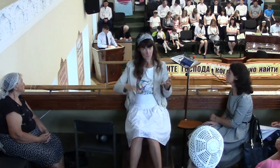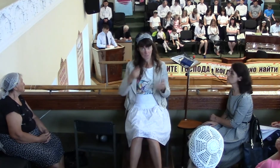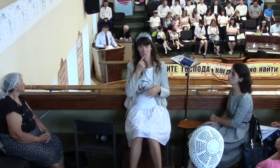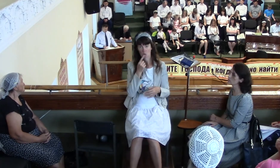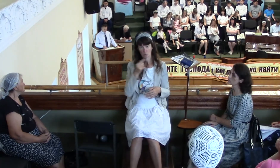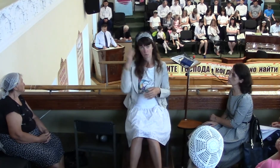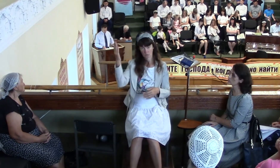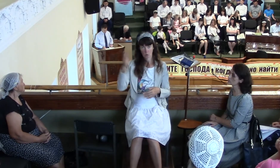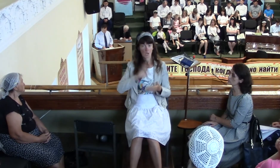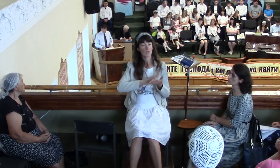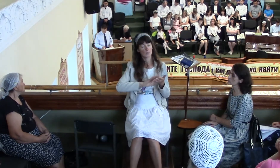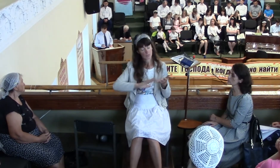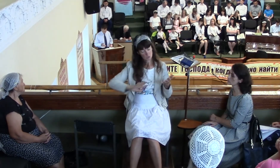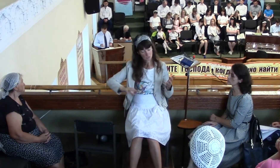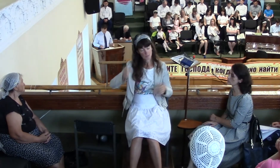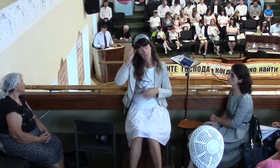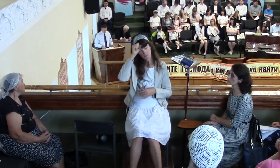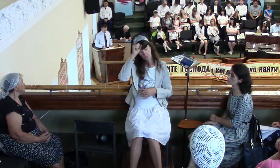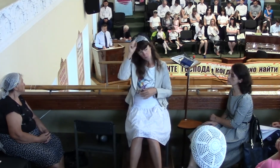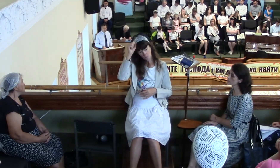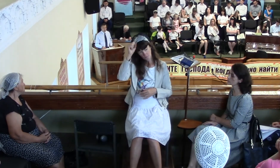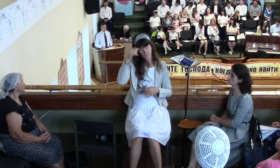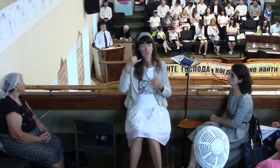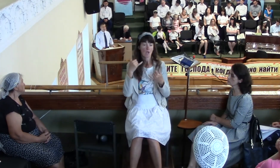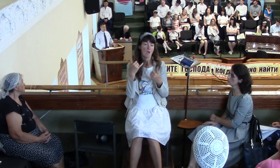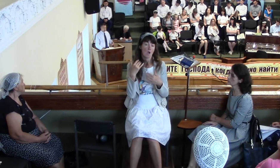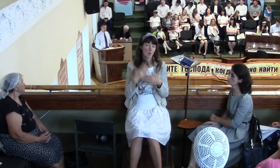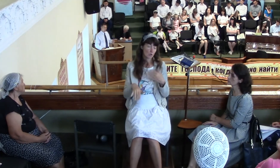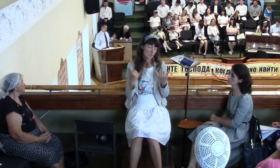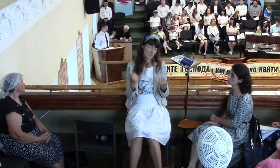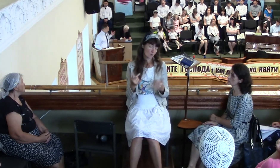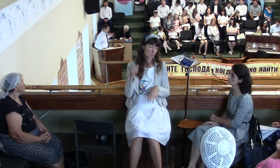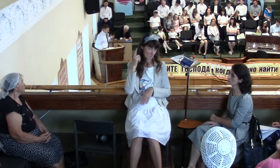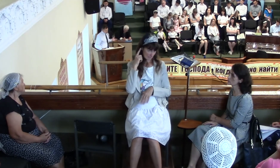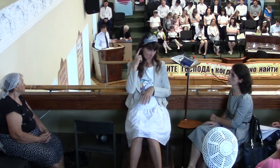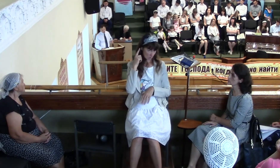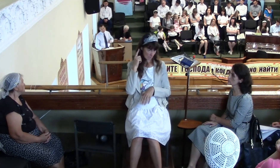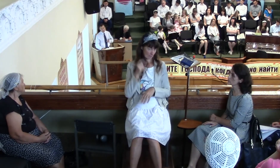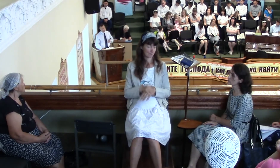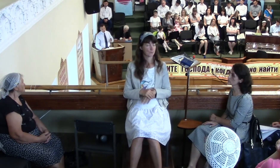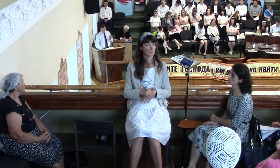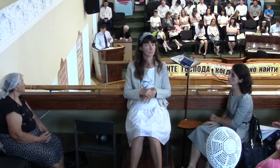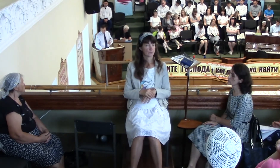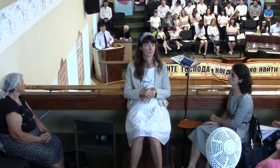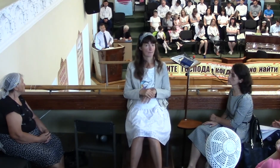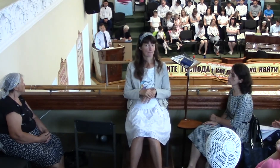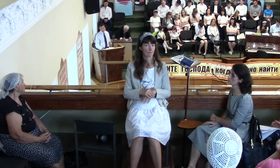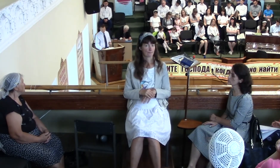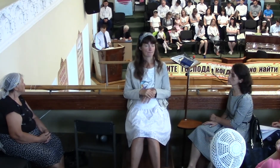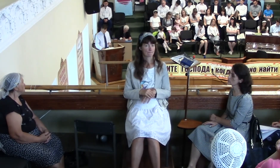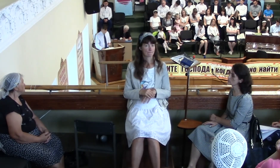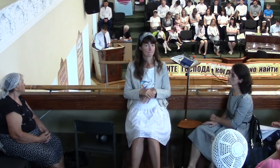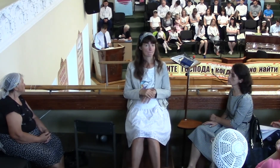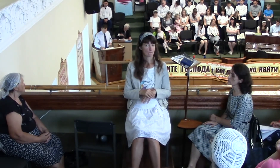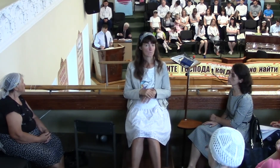грехов. Мы уже сегодня слышали этот текст. Вначале брат Виталий читал, в частности, этот